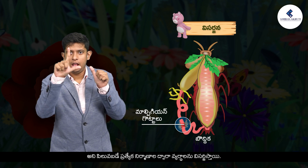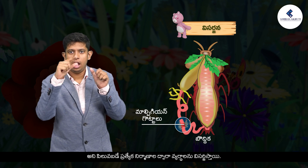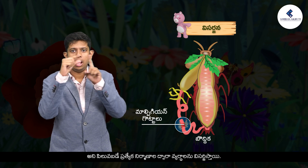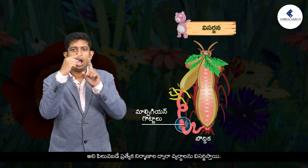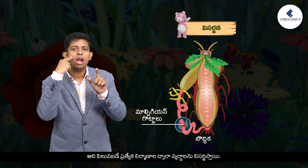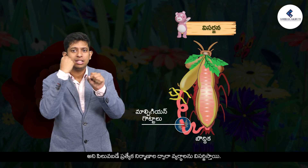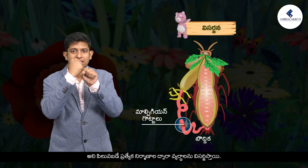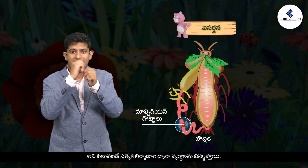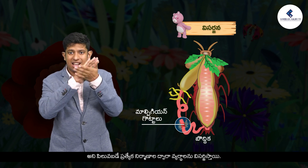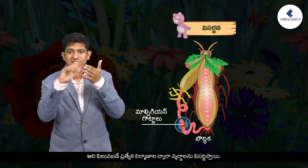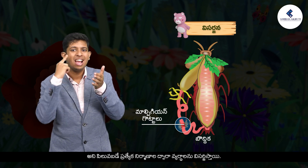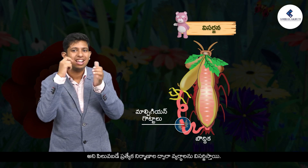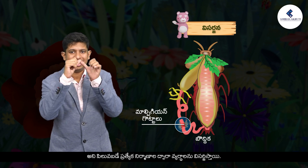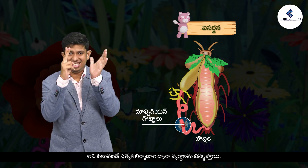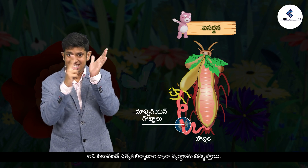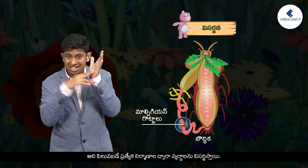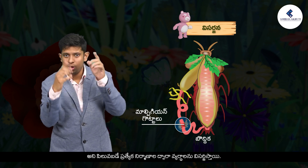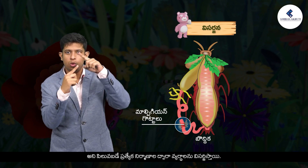విసర్జిస్తాయి.